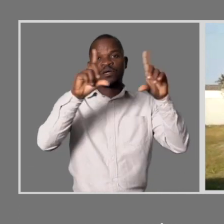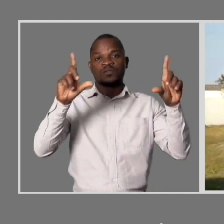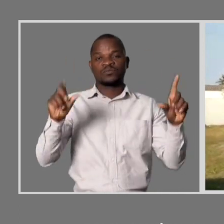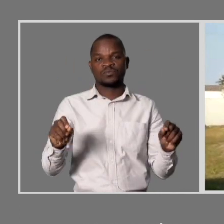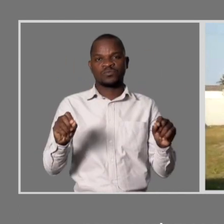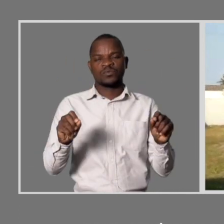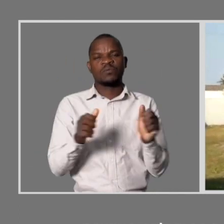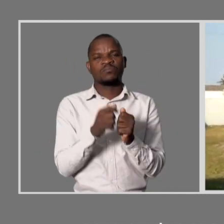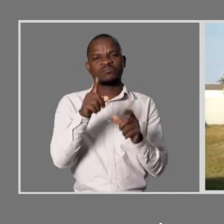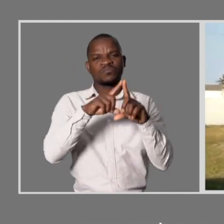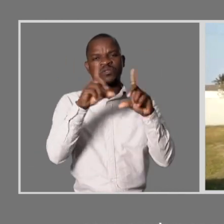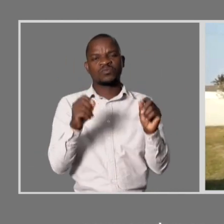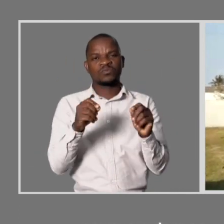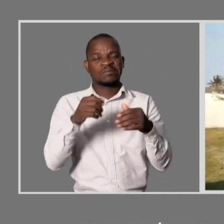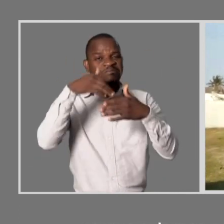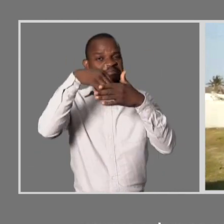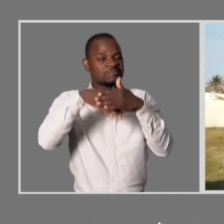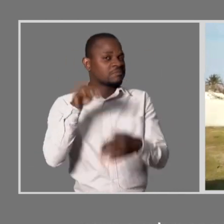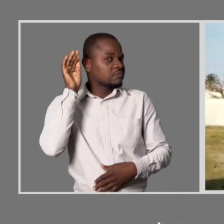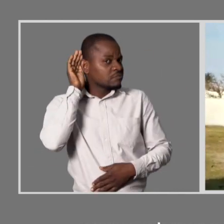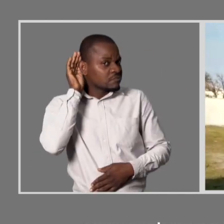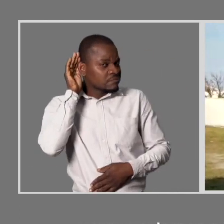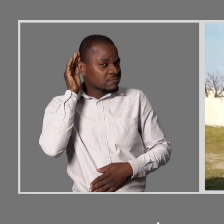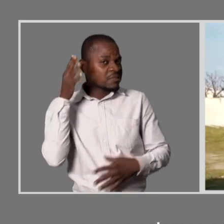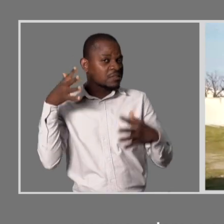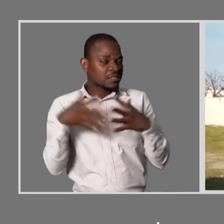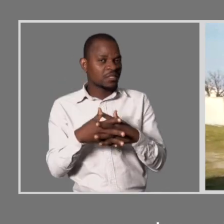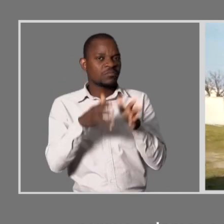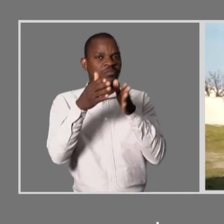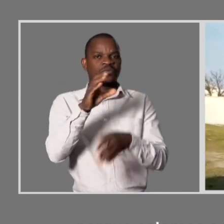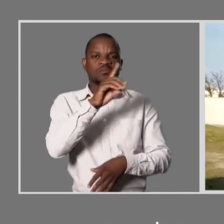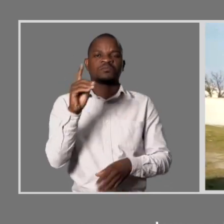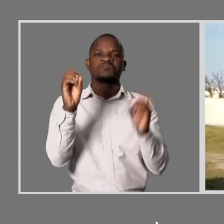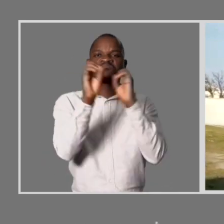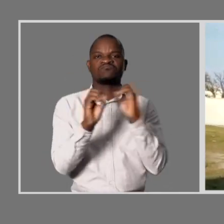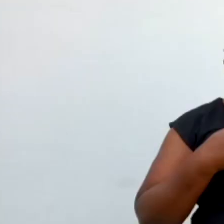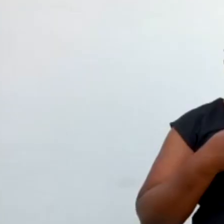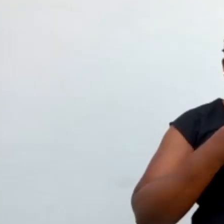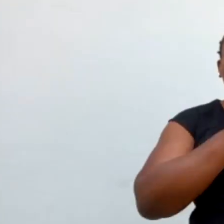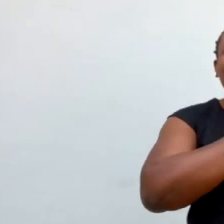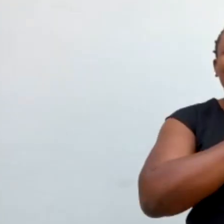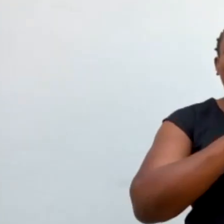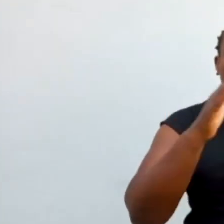de temas que geralmente há pouca informação para pessoas com deficiência.